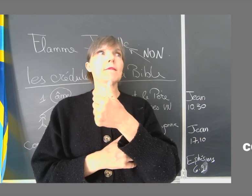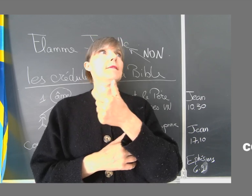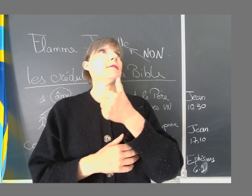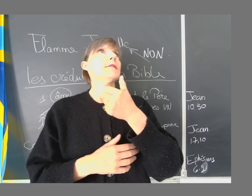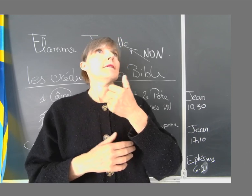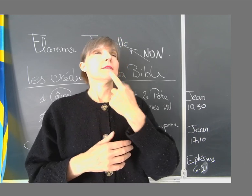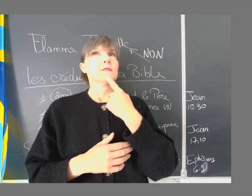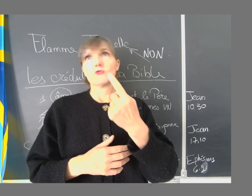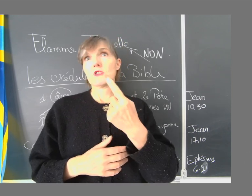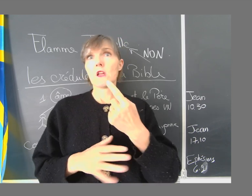en a